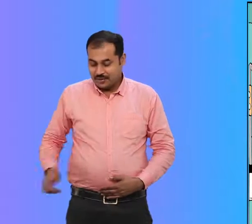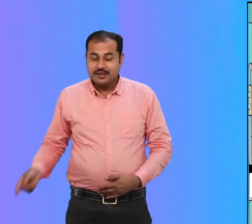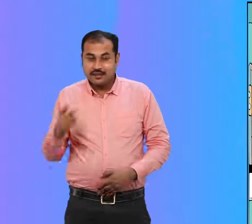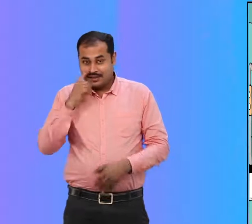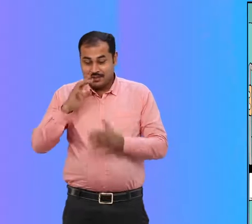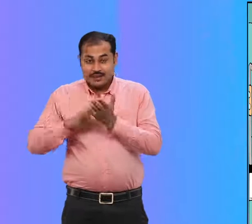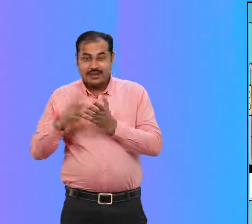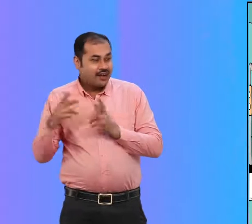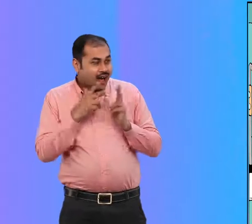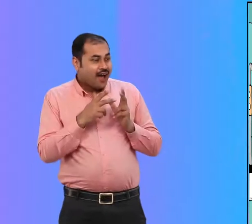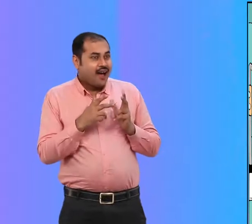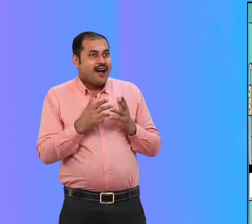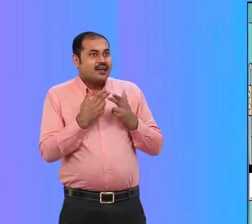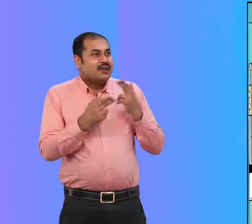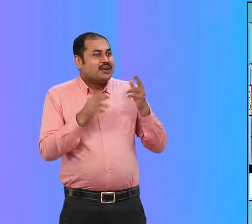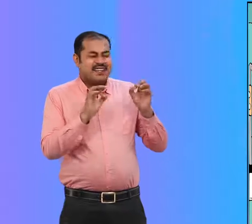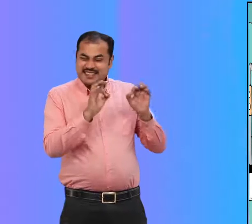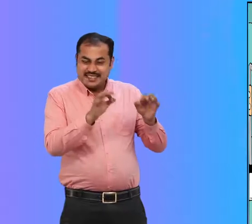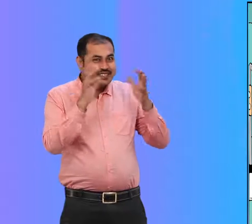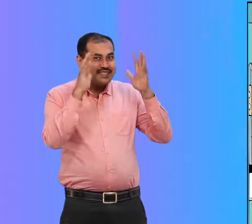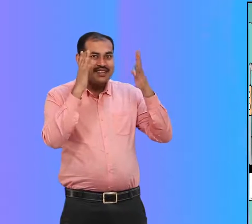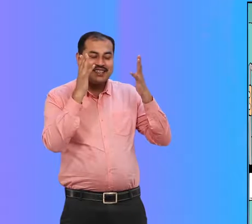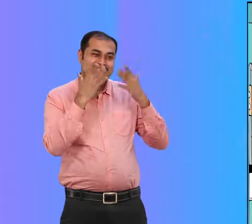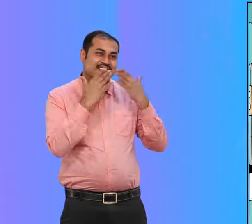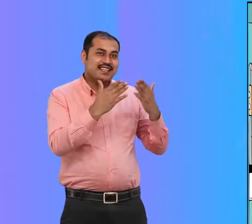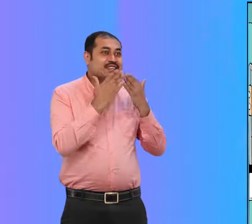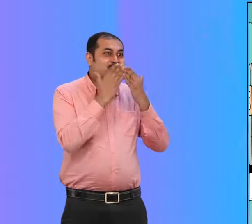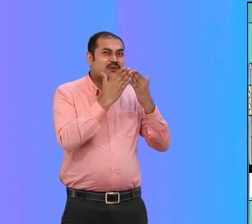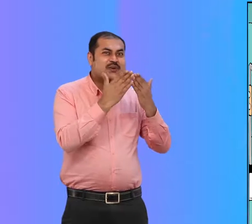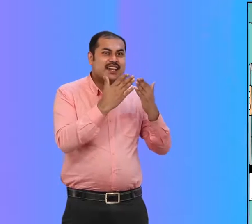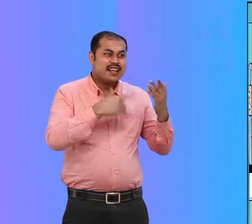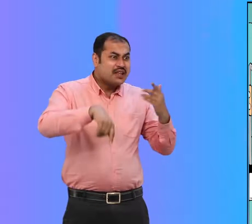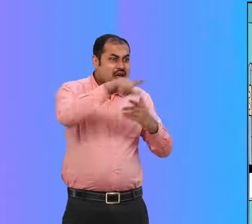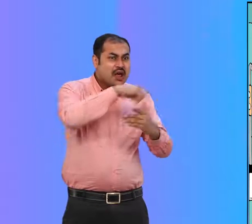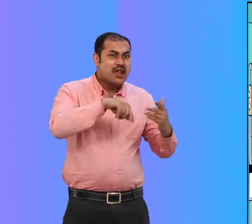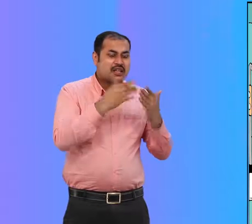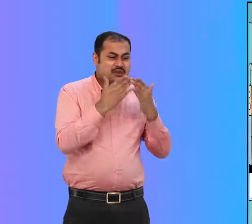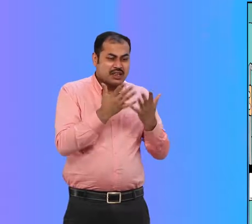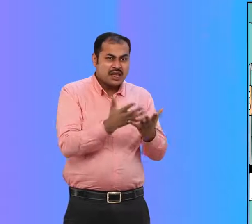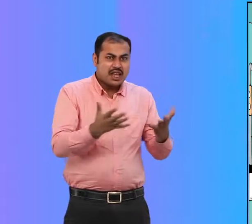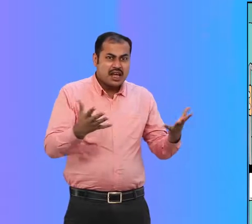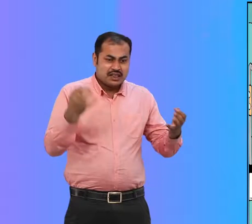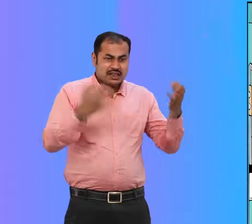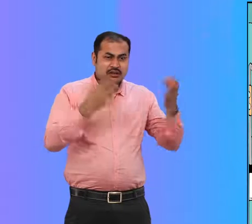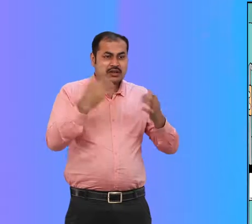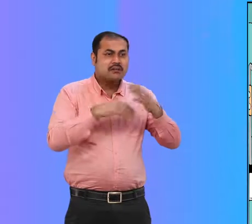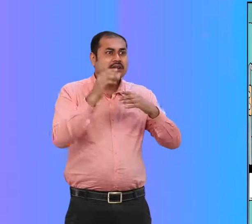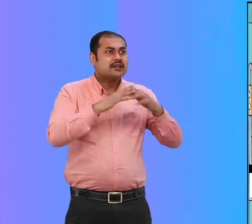कि माया व विद्यालय में बहुत सारी नई चीज़ें बनी है झाल